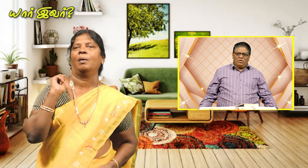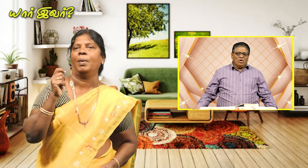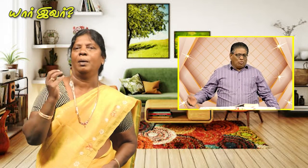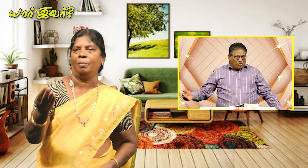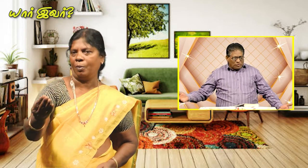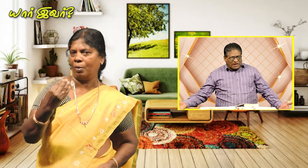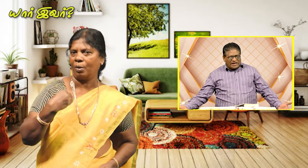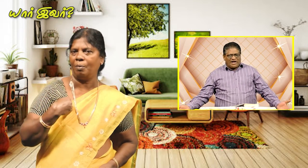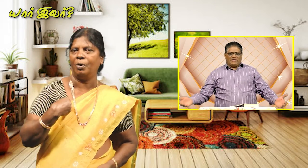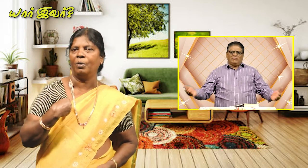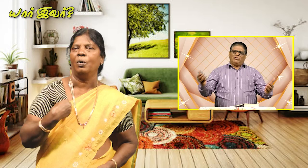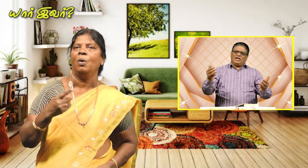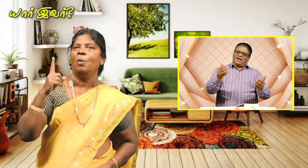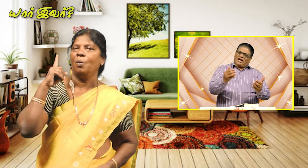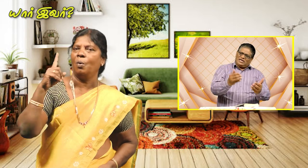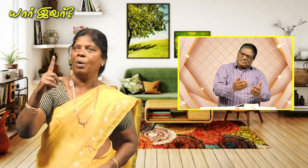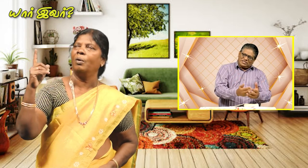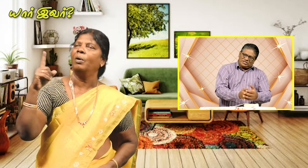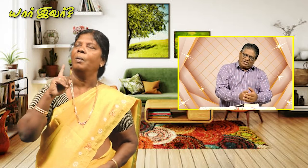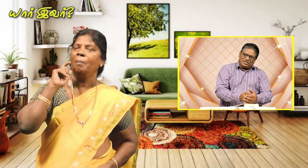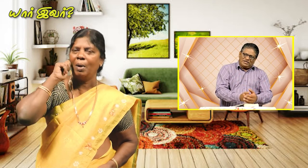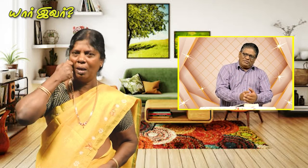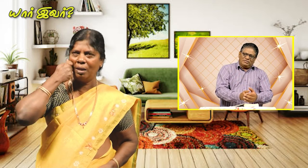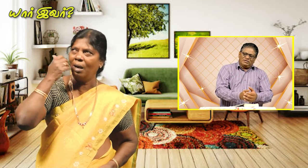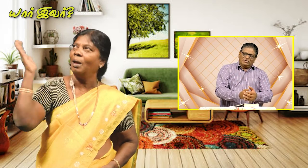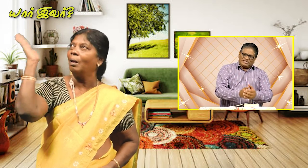முடியும், ஒருவனை கடவுளுடைய